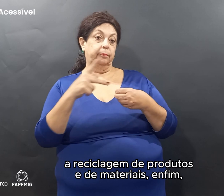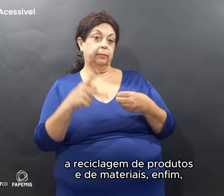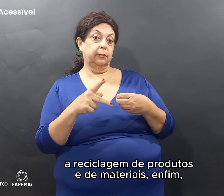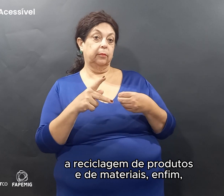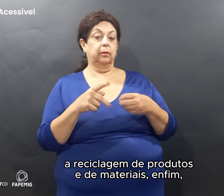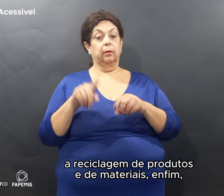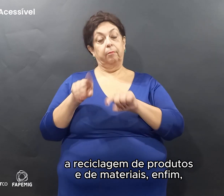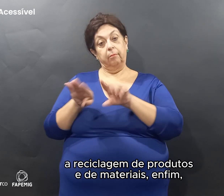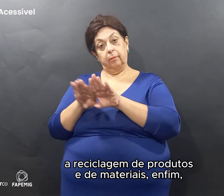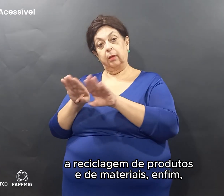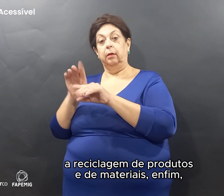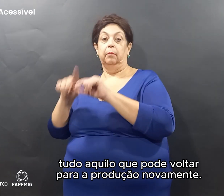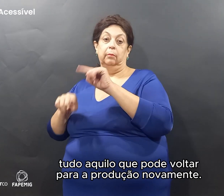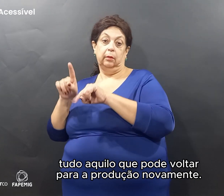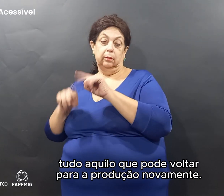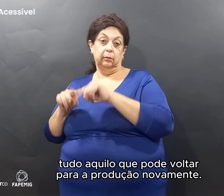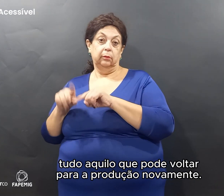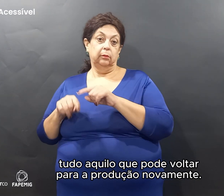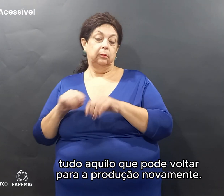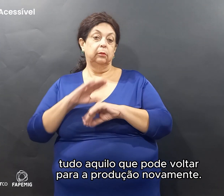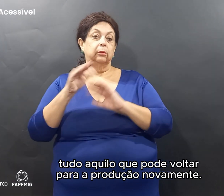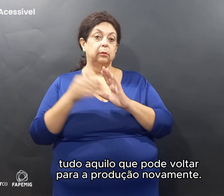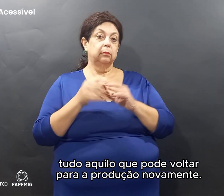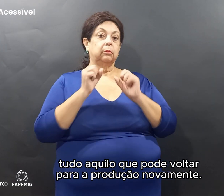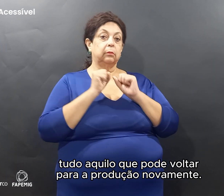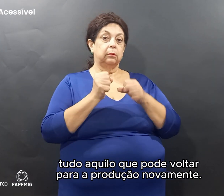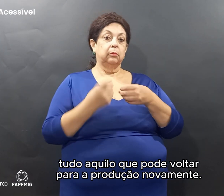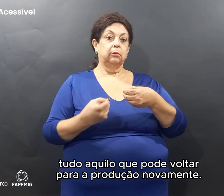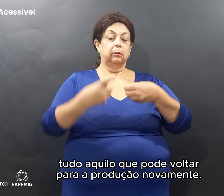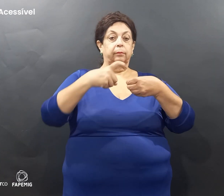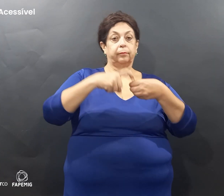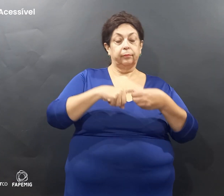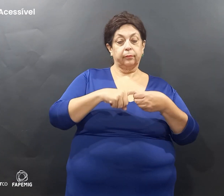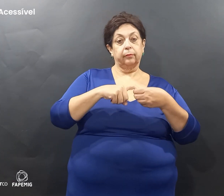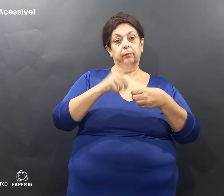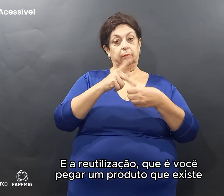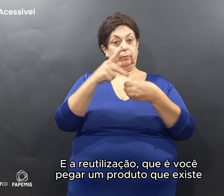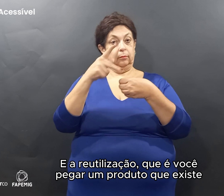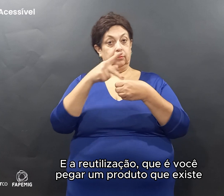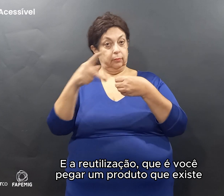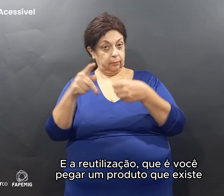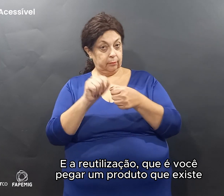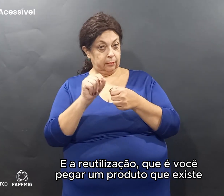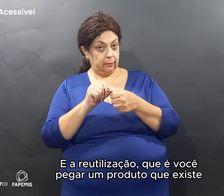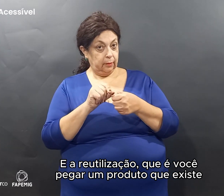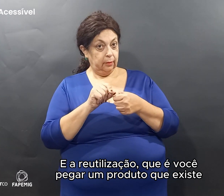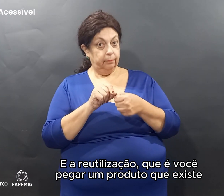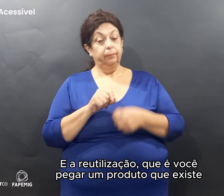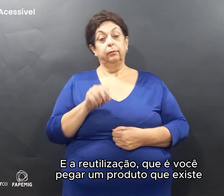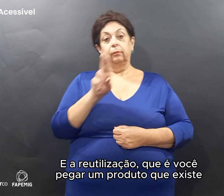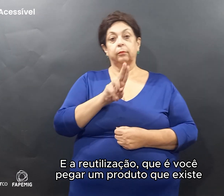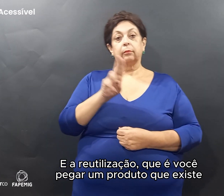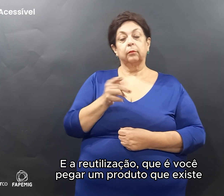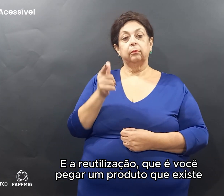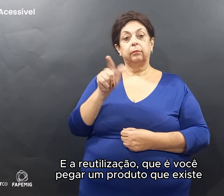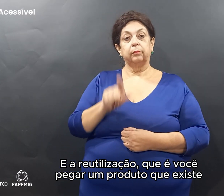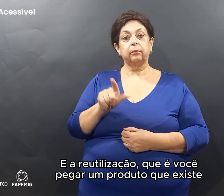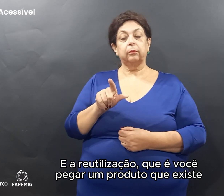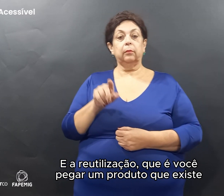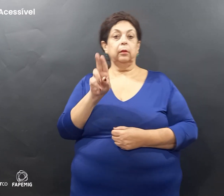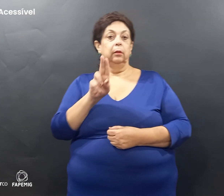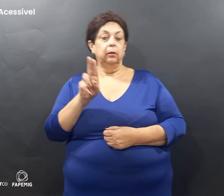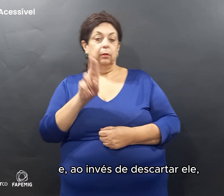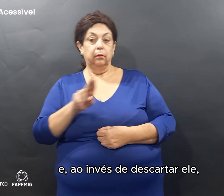de materiais, enfim, tudo aquilo que pode voltar para a produção novamente. E a reutilização, que é você pegar um produto